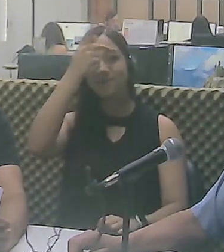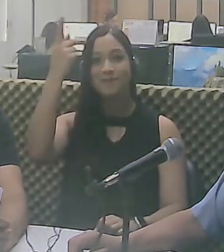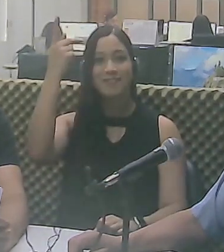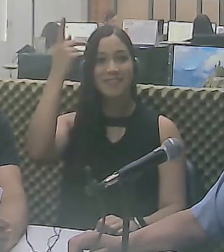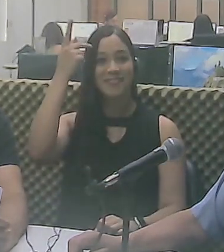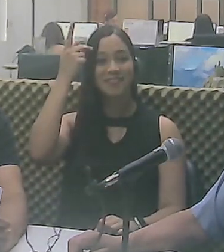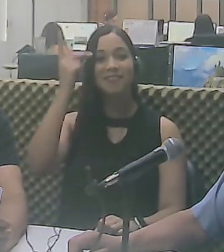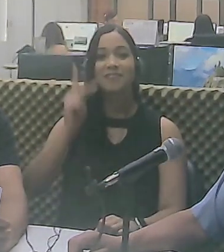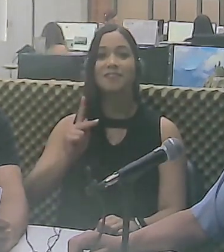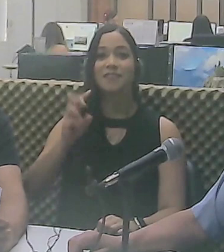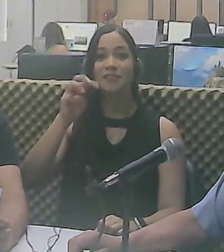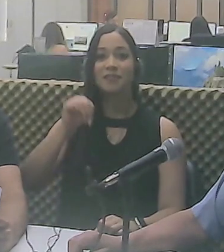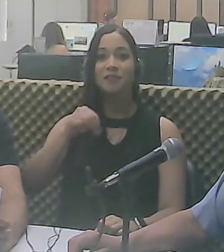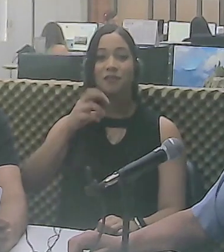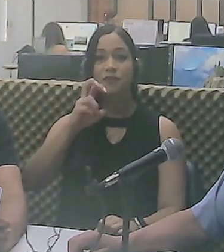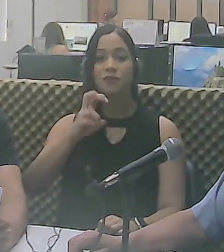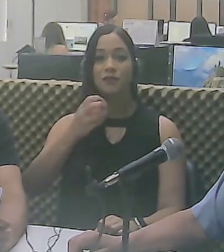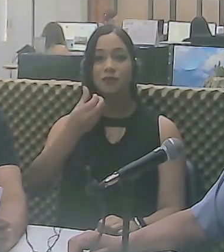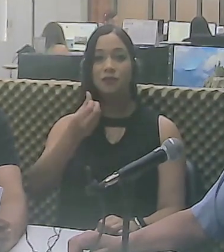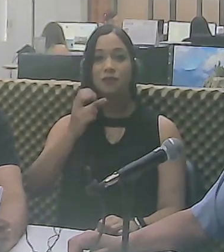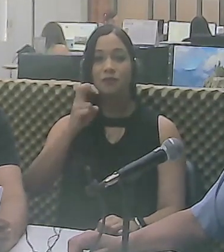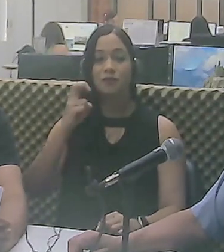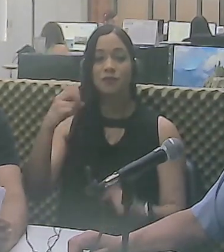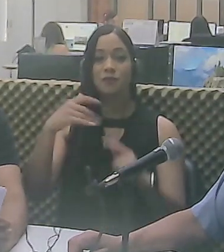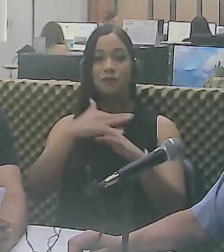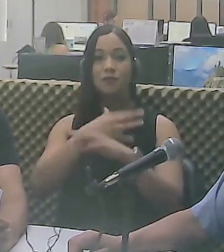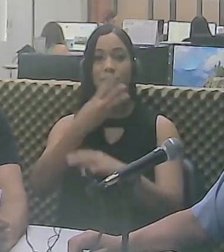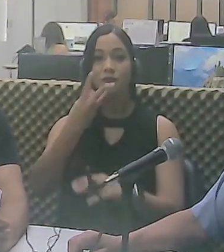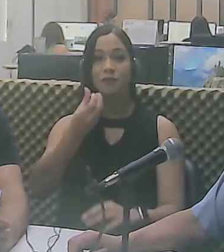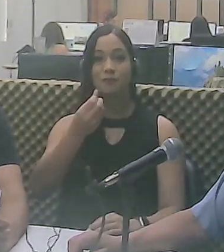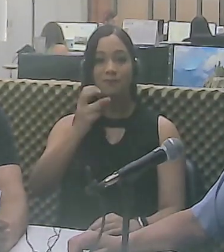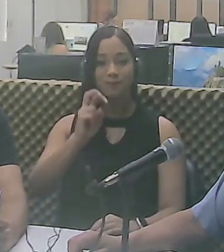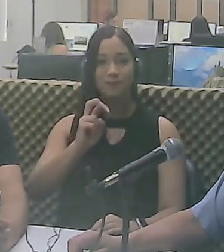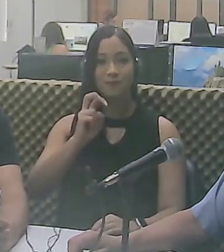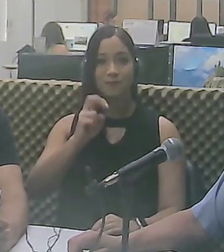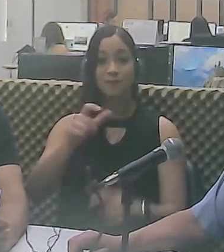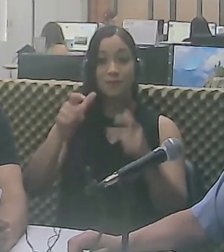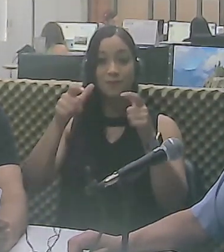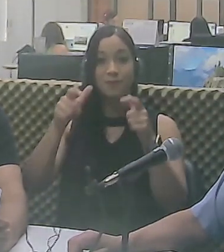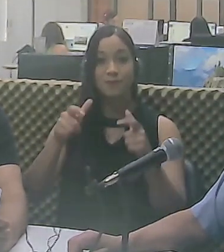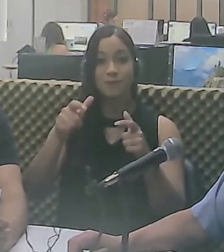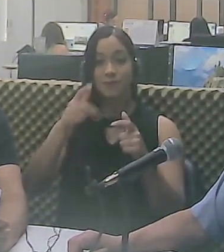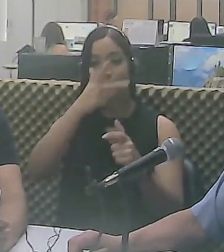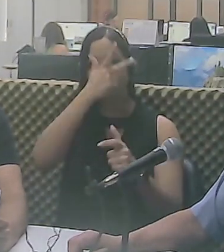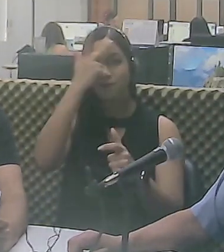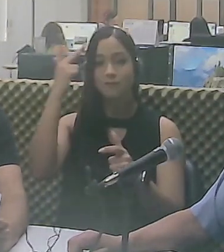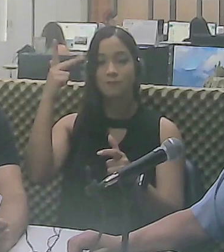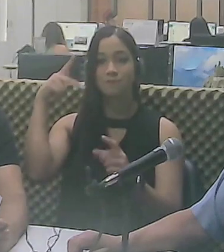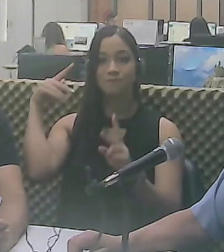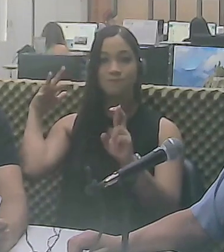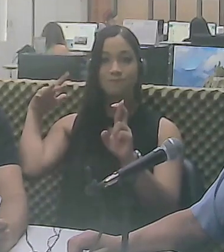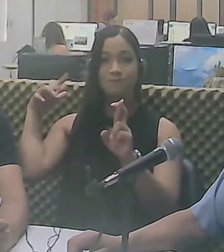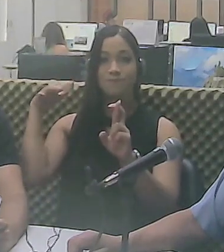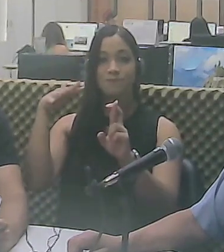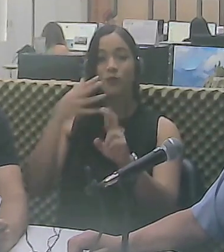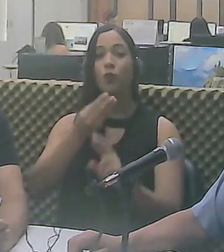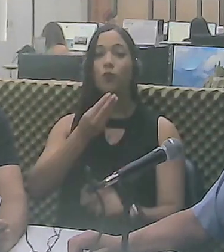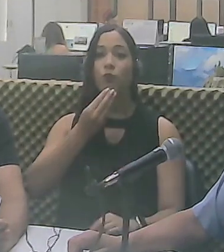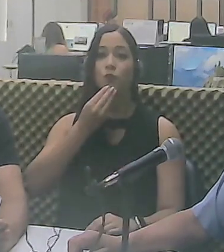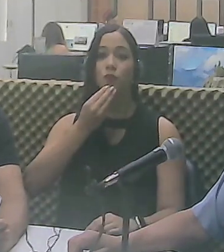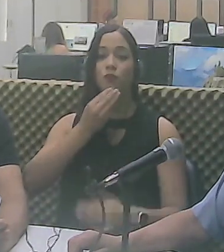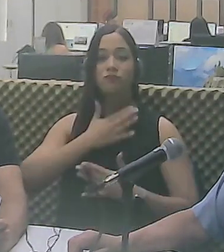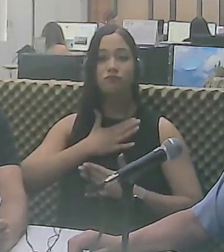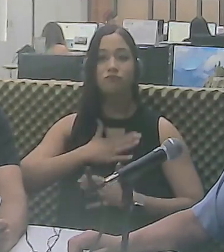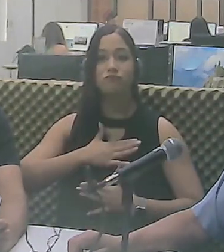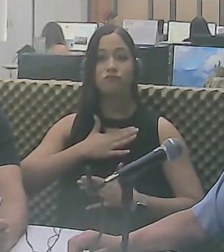no quilômetro 565 da br-365 no local os fiéis tem a oportunidade de descansar